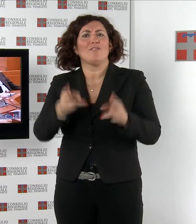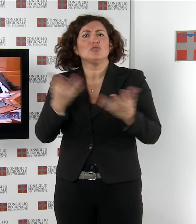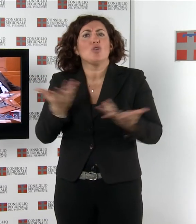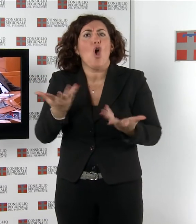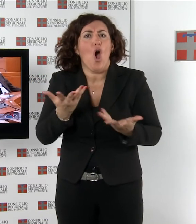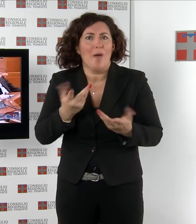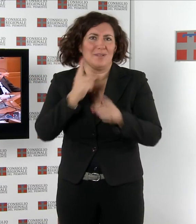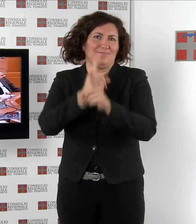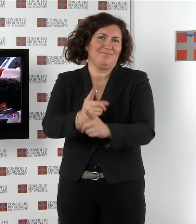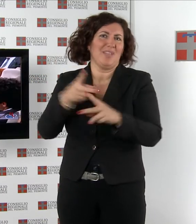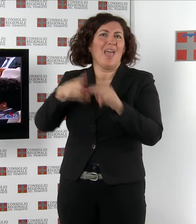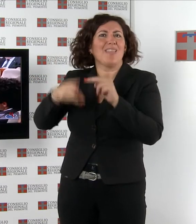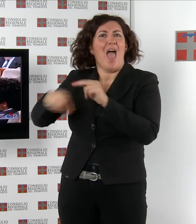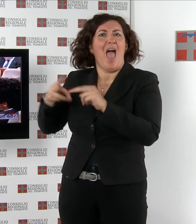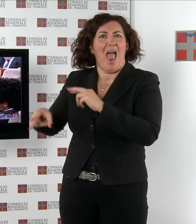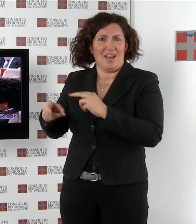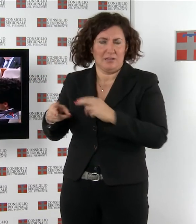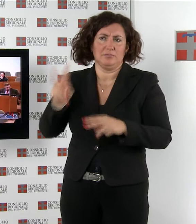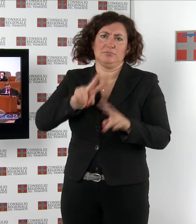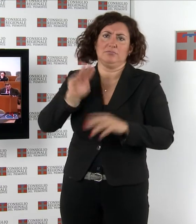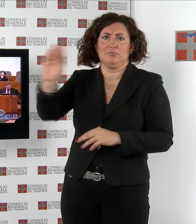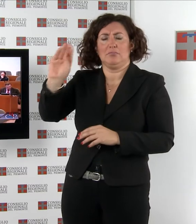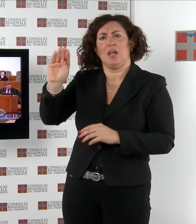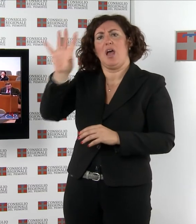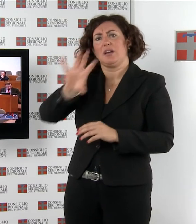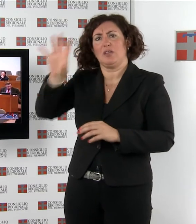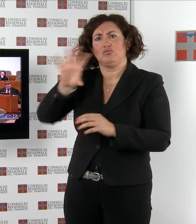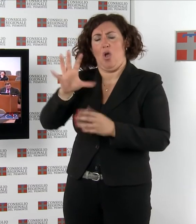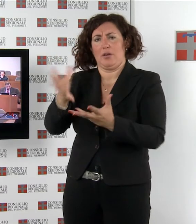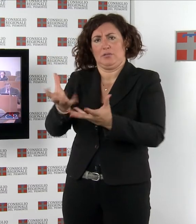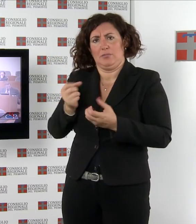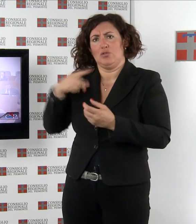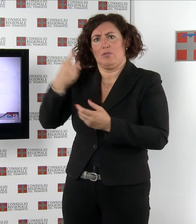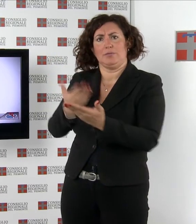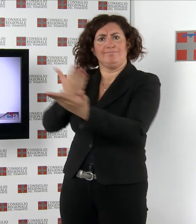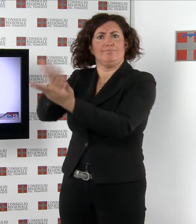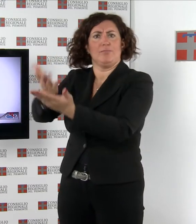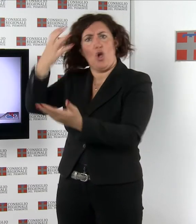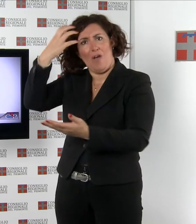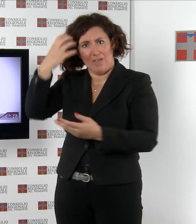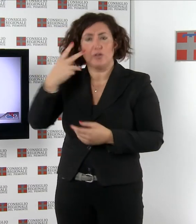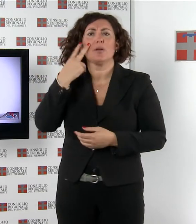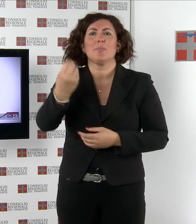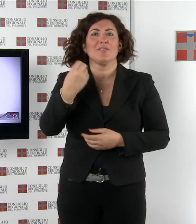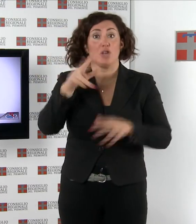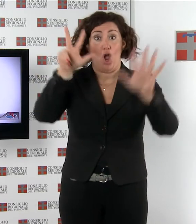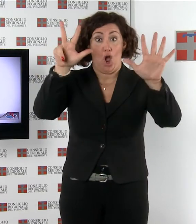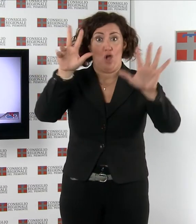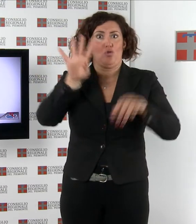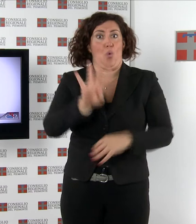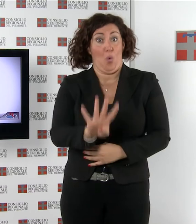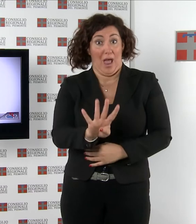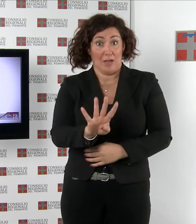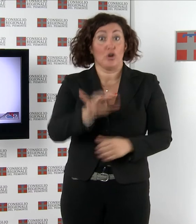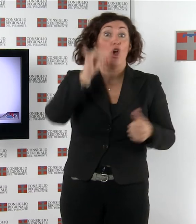sia recepita dalla Regione nella deliberazione da presentare al Governo. La proposta prevede la riduzione da 8 a 4 province